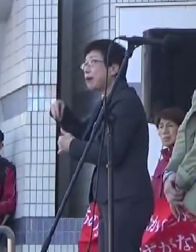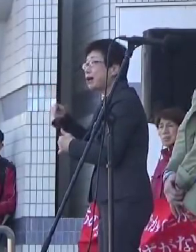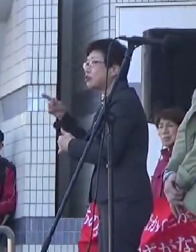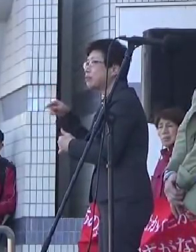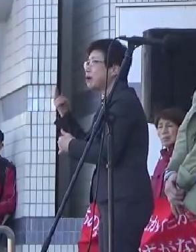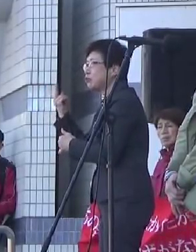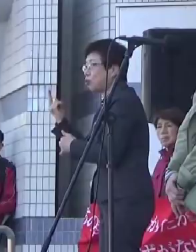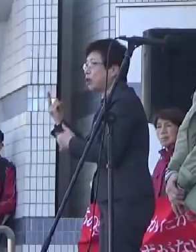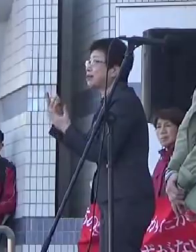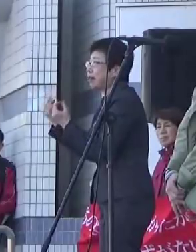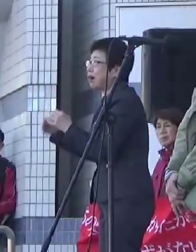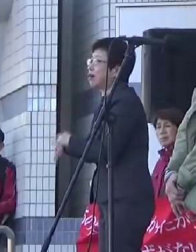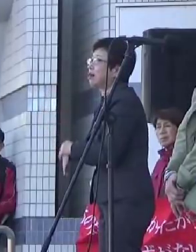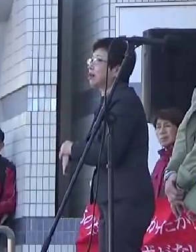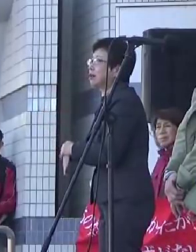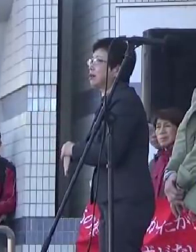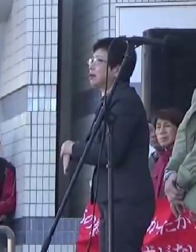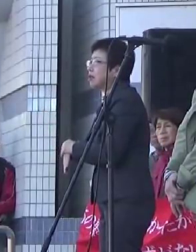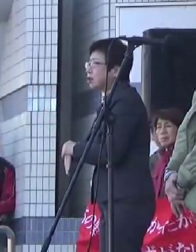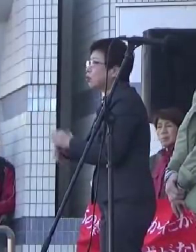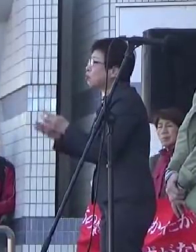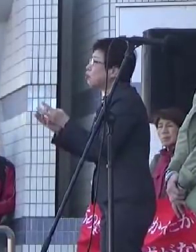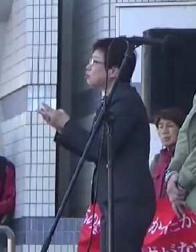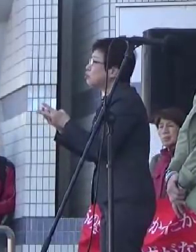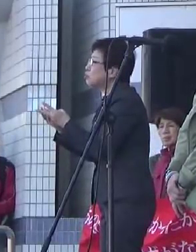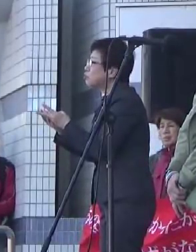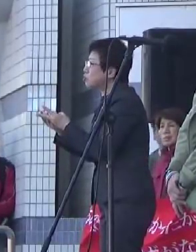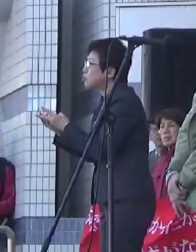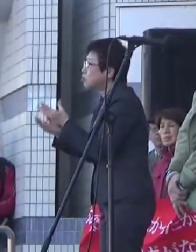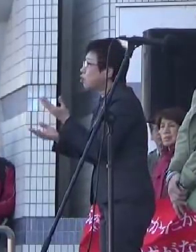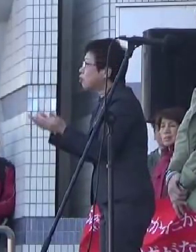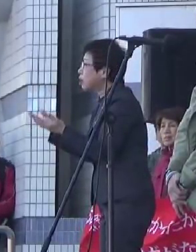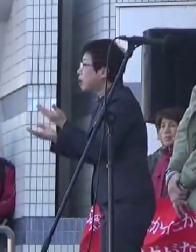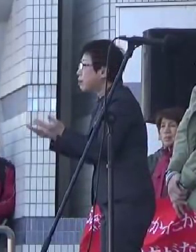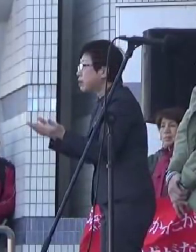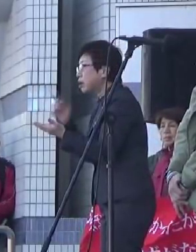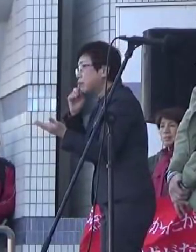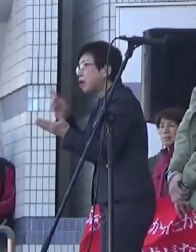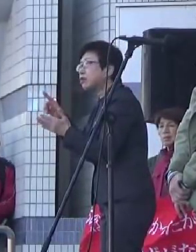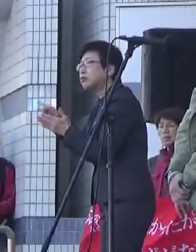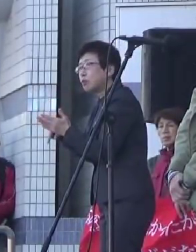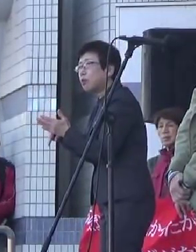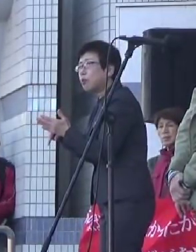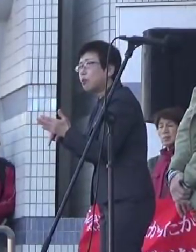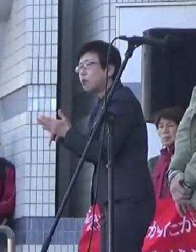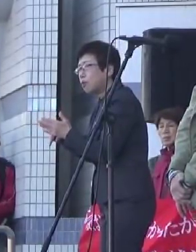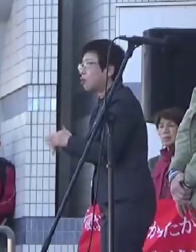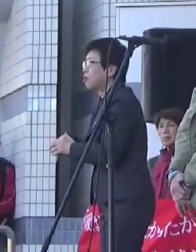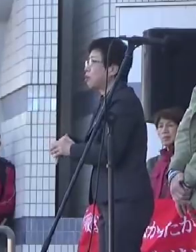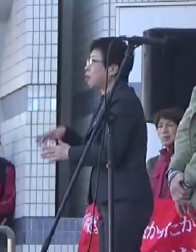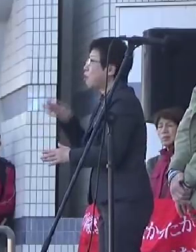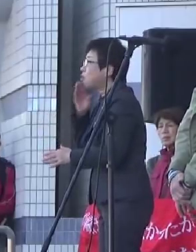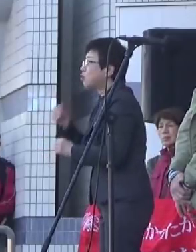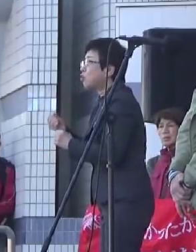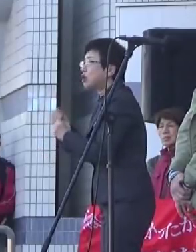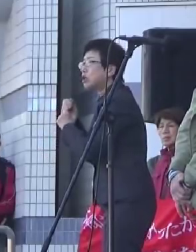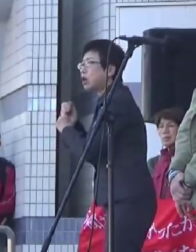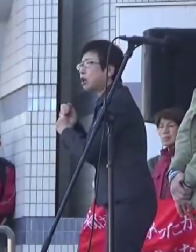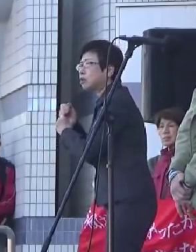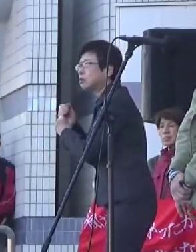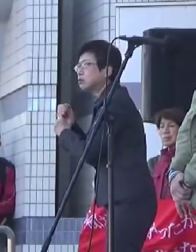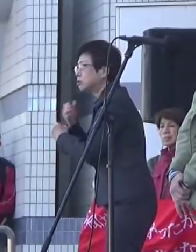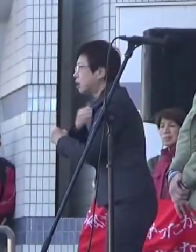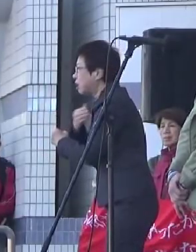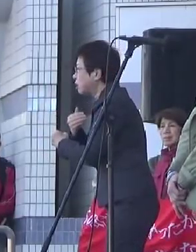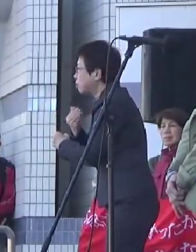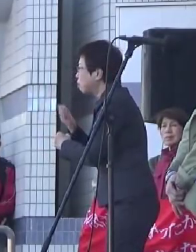1590マイクロシーベルトでした。この数字を比べてみると、みんな本当に避難できるのだろう